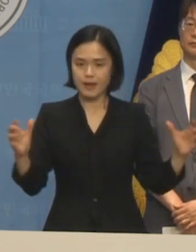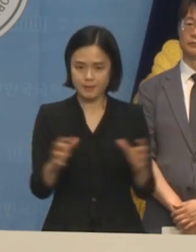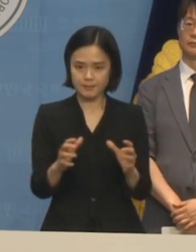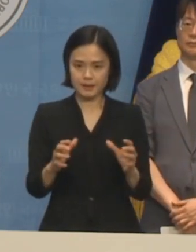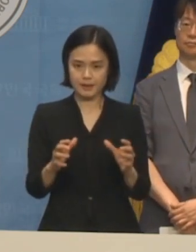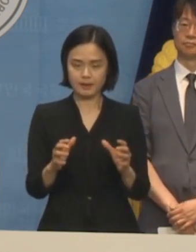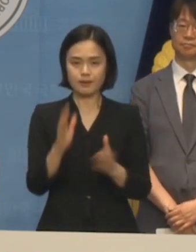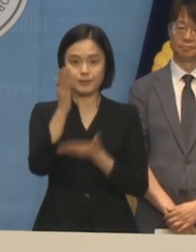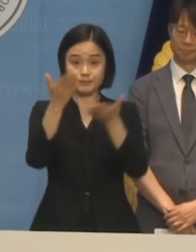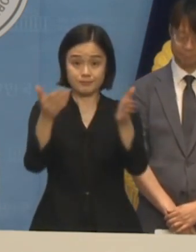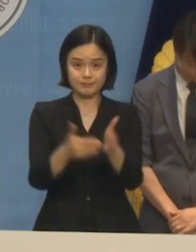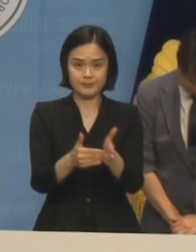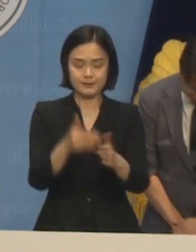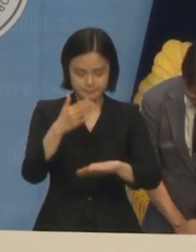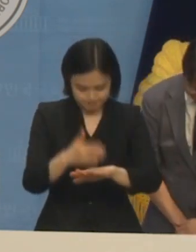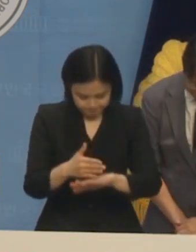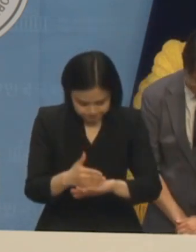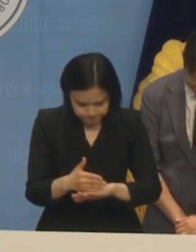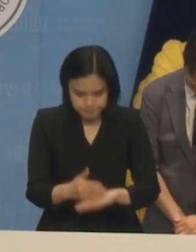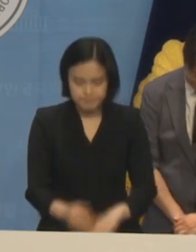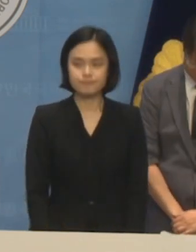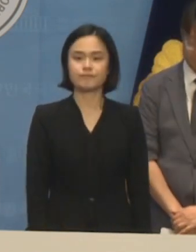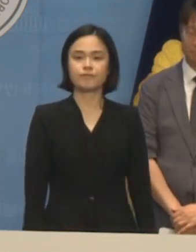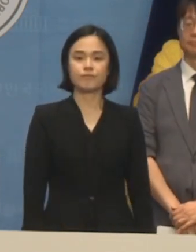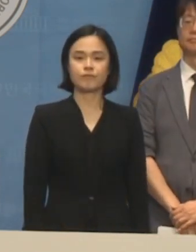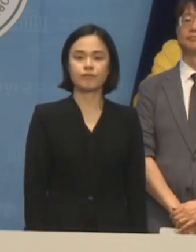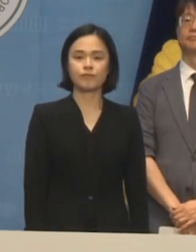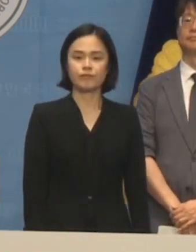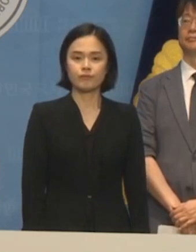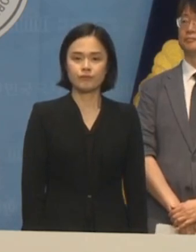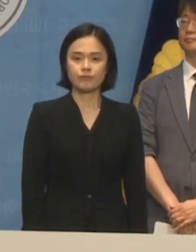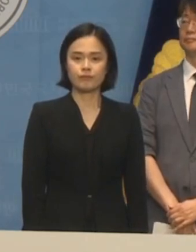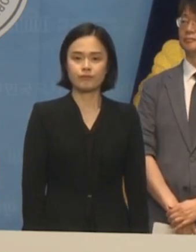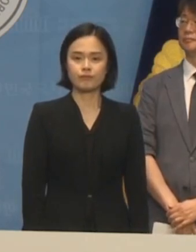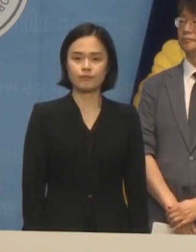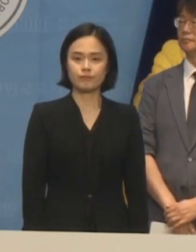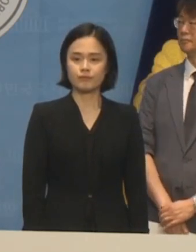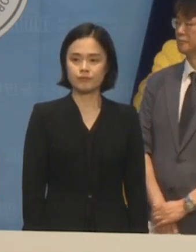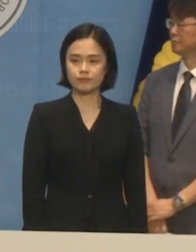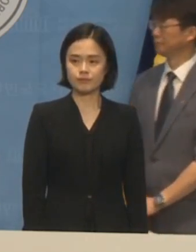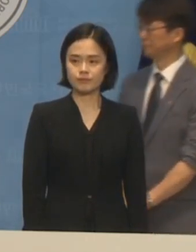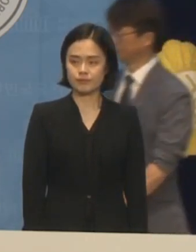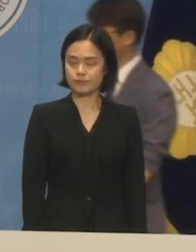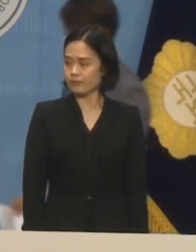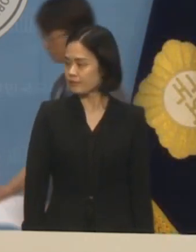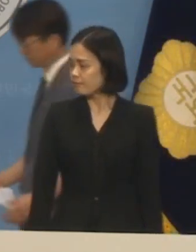고맙습니다. 댓글 원하시는